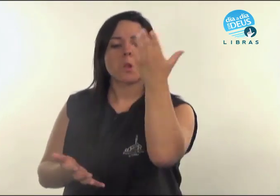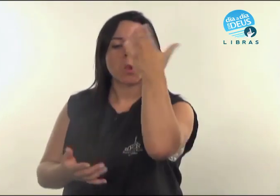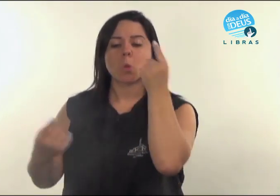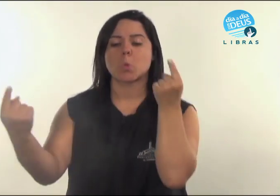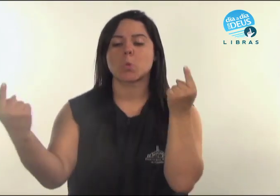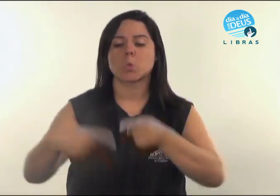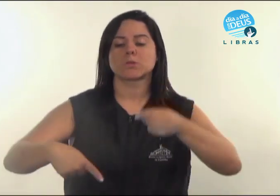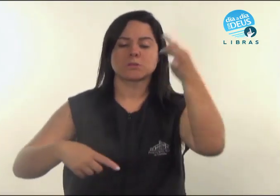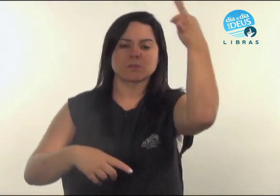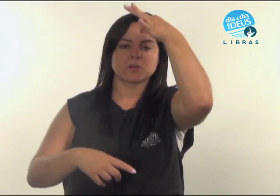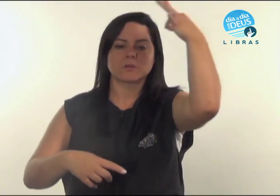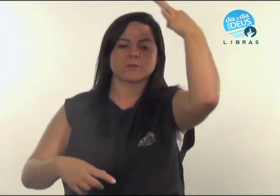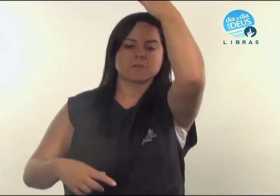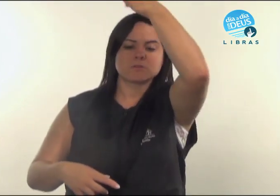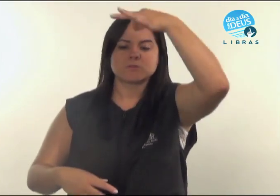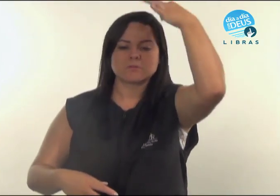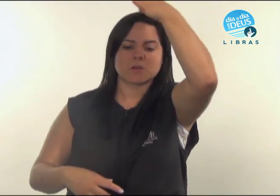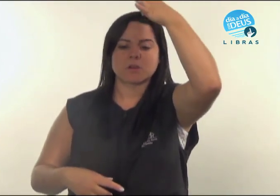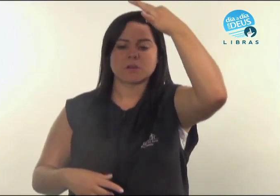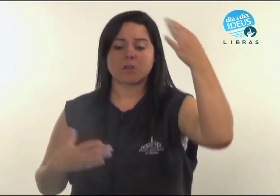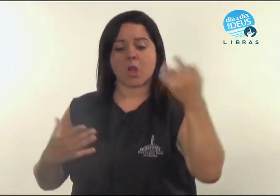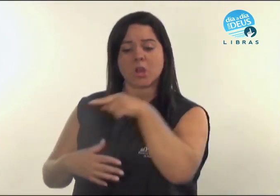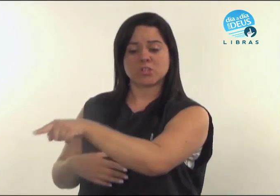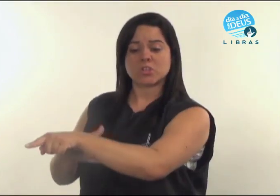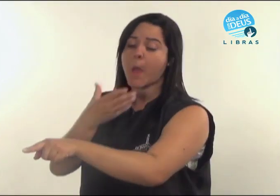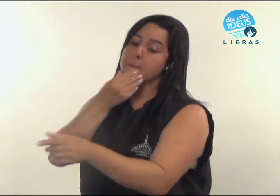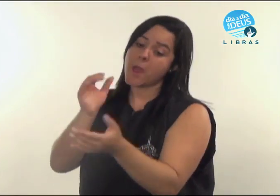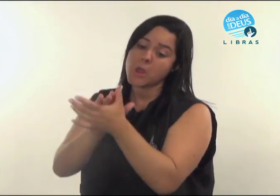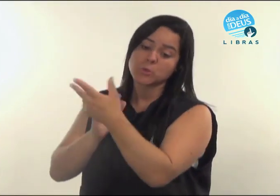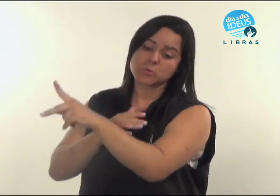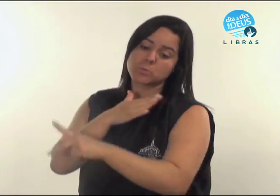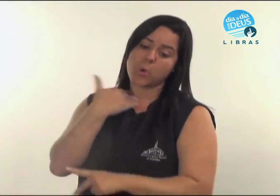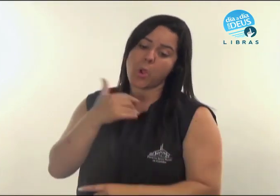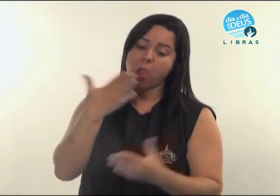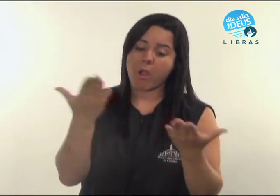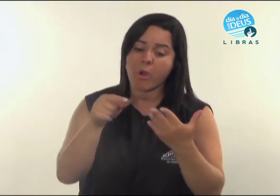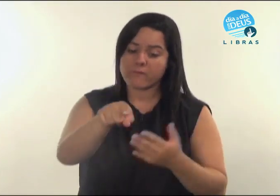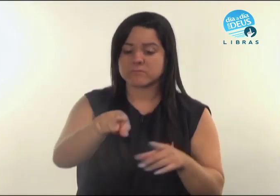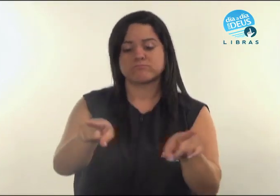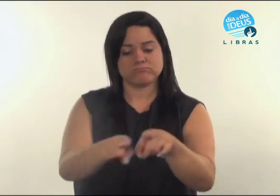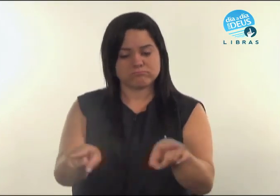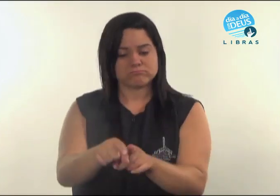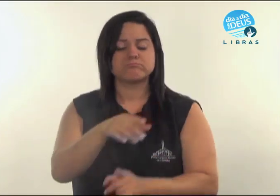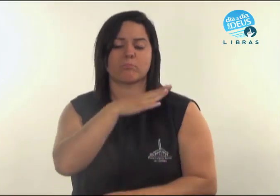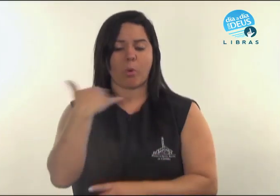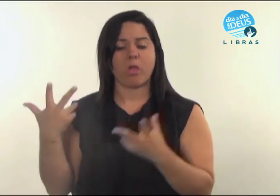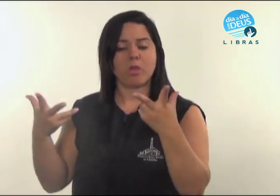Senhor? Os moços que acabaram de sepultar o seu marido já estão lá na porta, e agora vão levar você